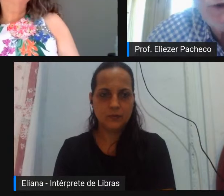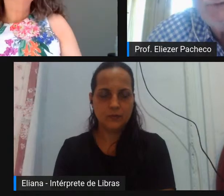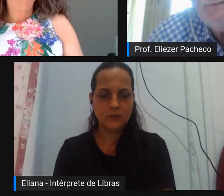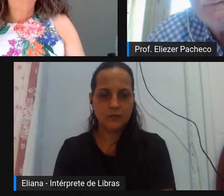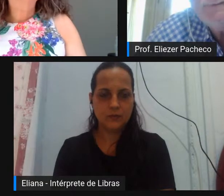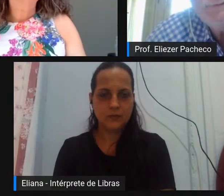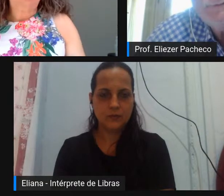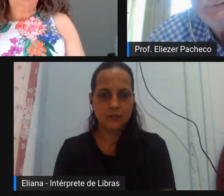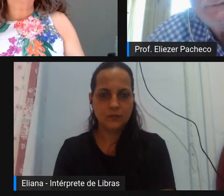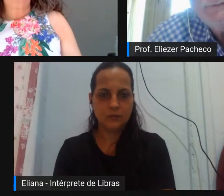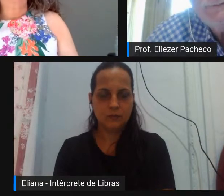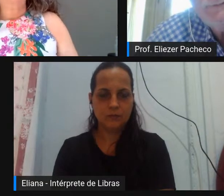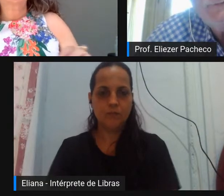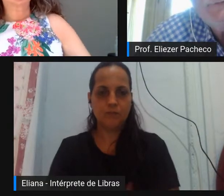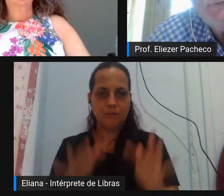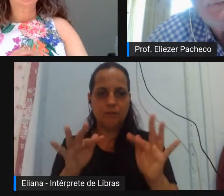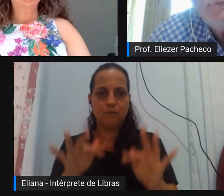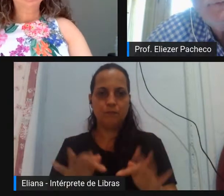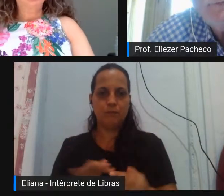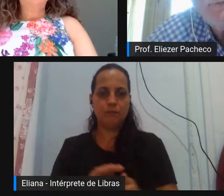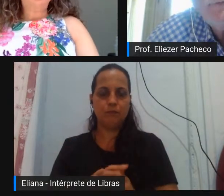Já conclui?